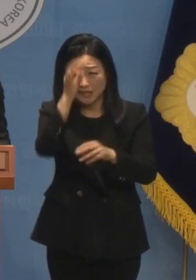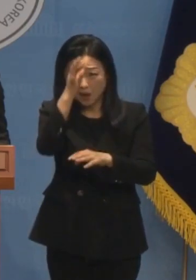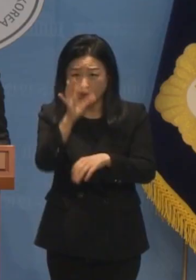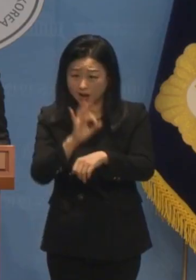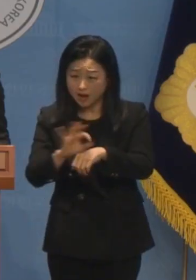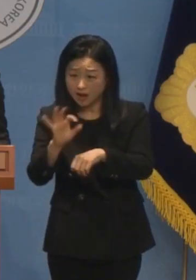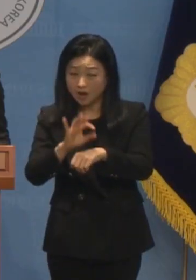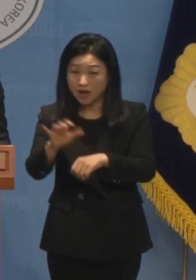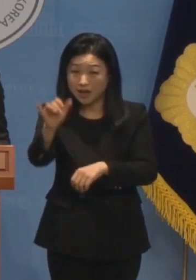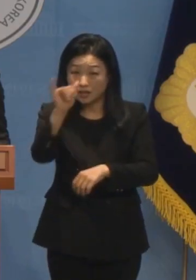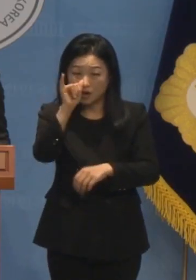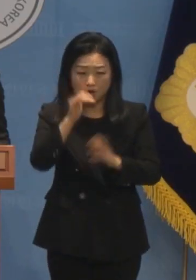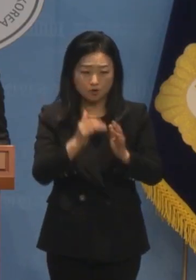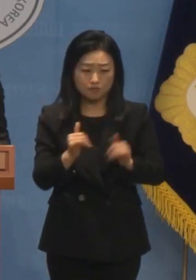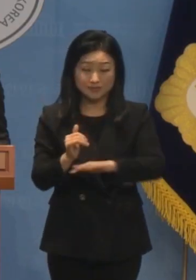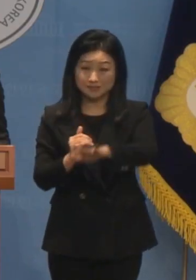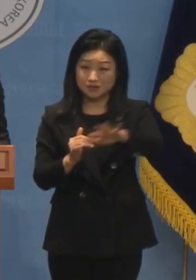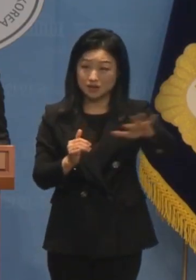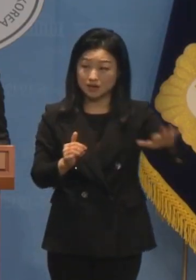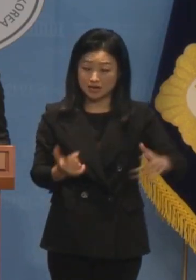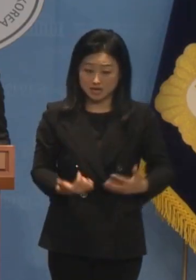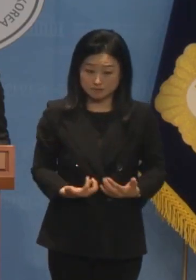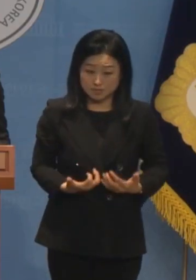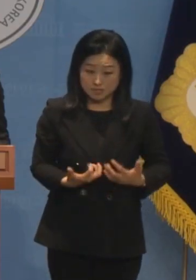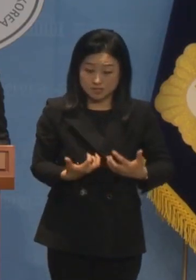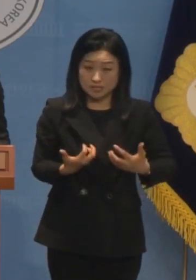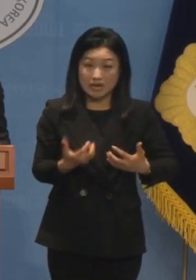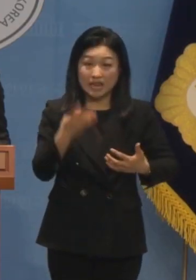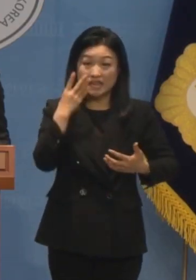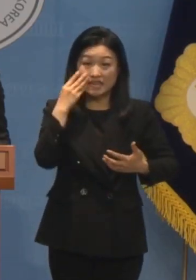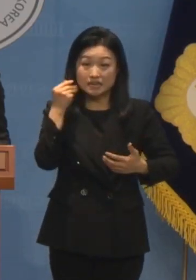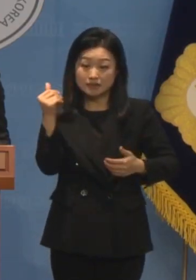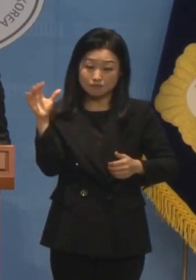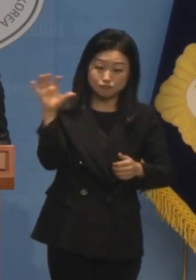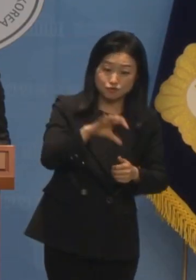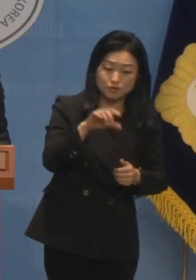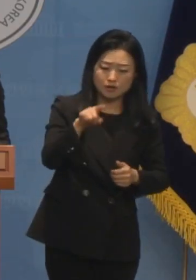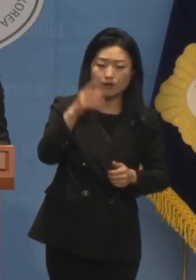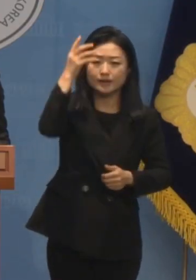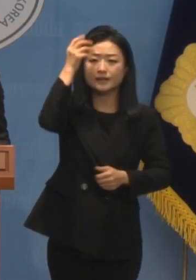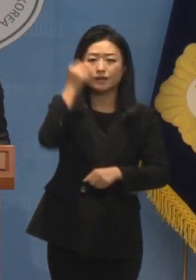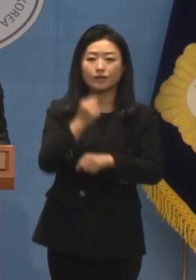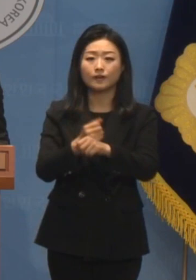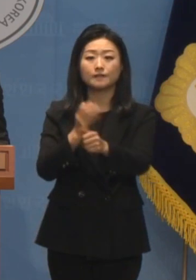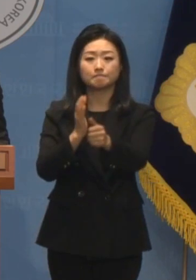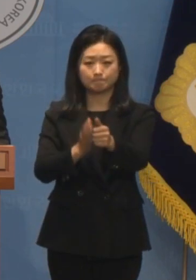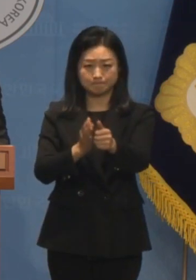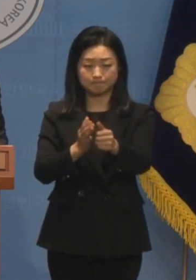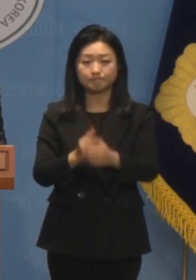한다면 타오르는 민심에 기름을 붓는 격이 될 것을 명심하시기 바랍니다.